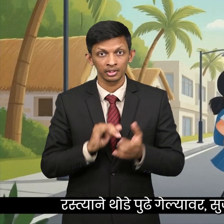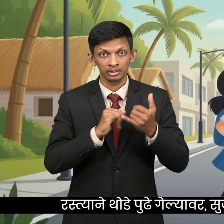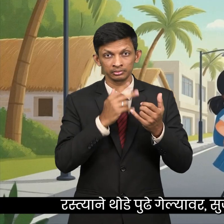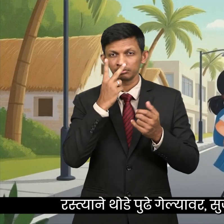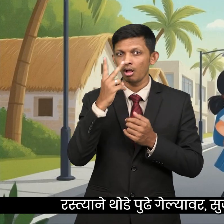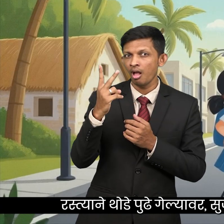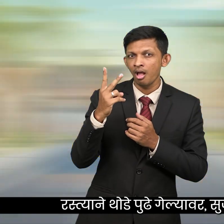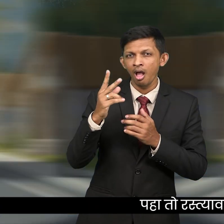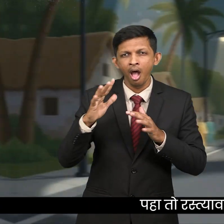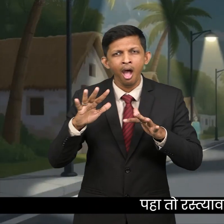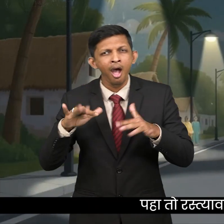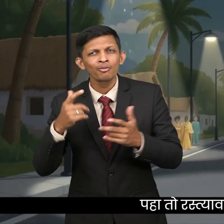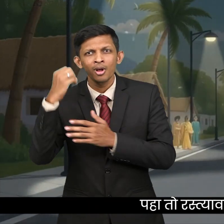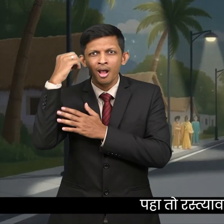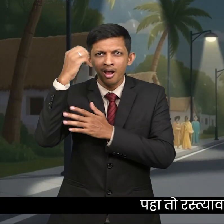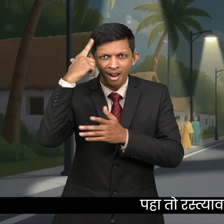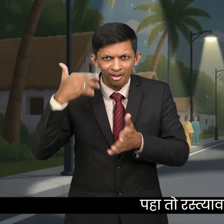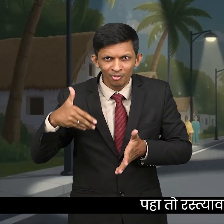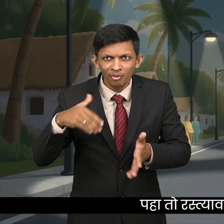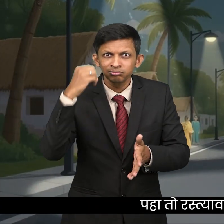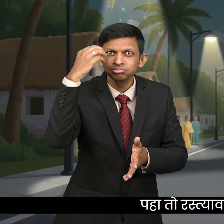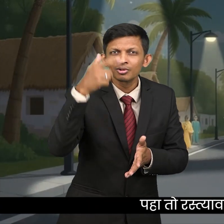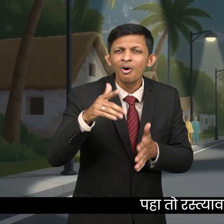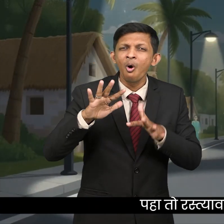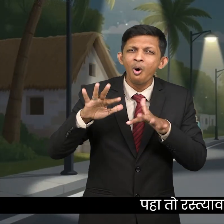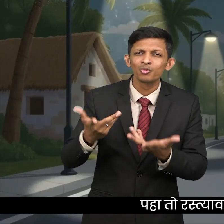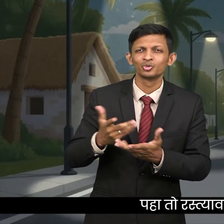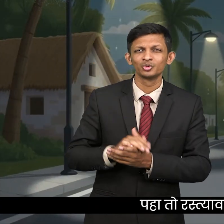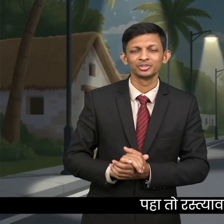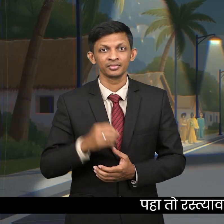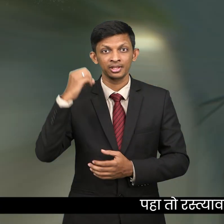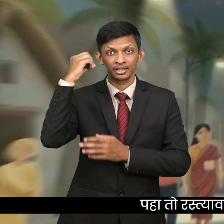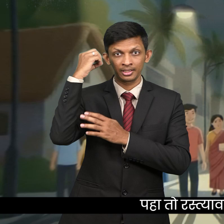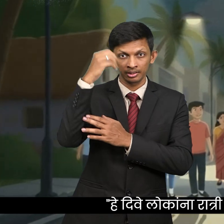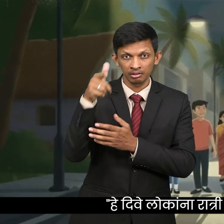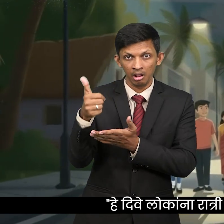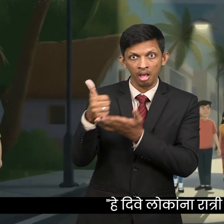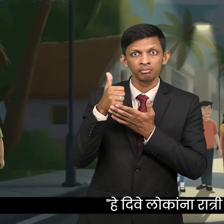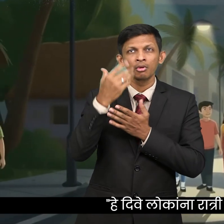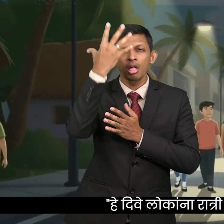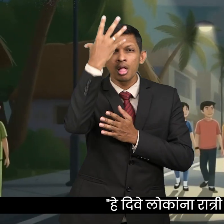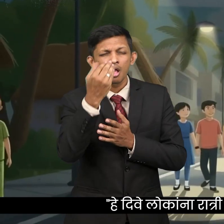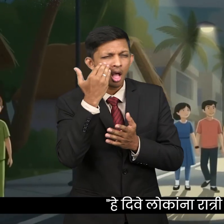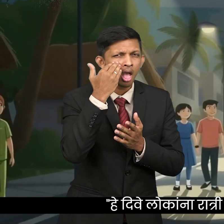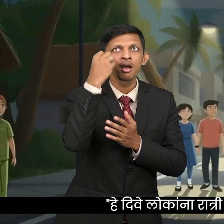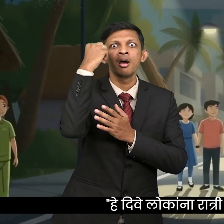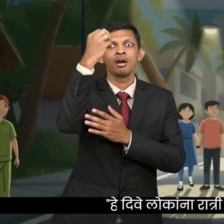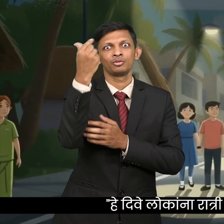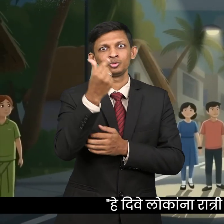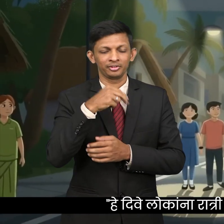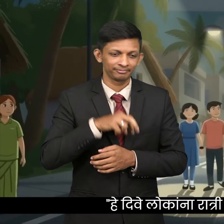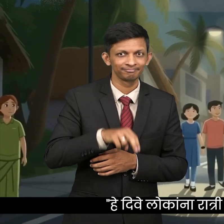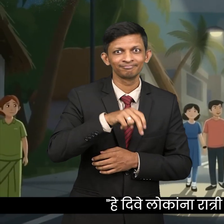दाखवते. पहा, तो रस्त्यावरील दिवा कसा लुकलुकत आहे. हे दिवे लोकांना